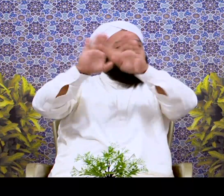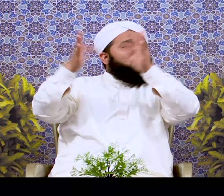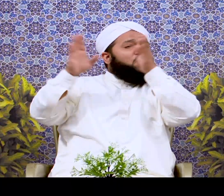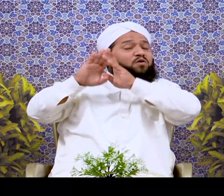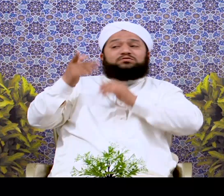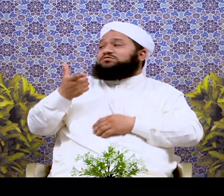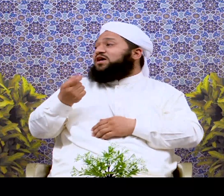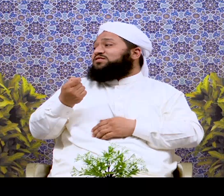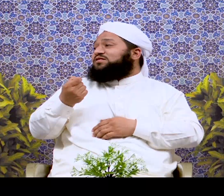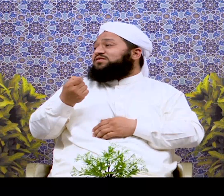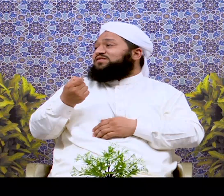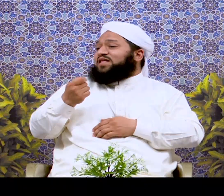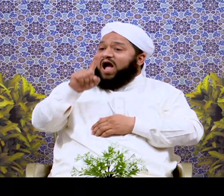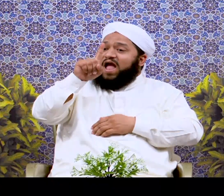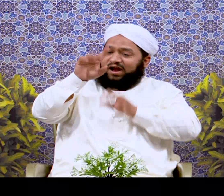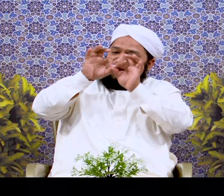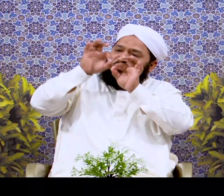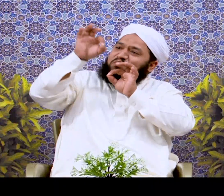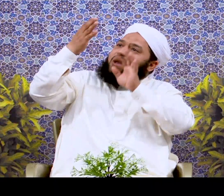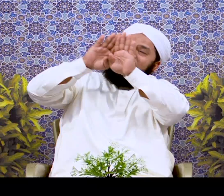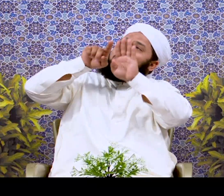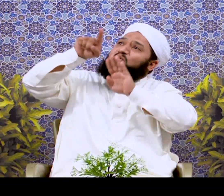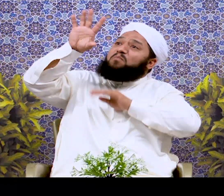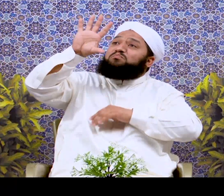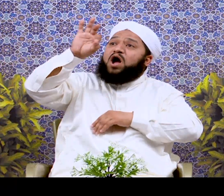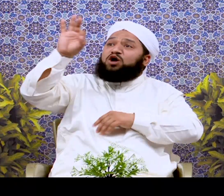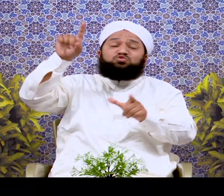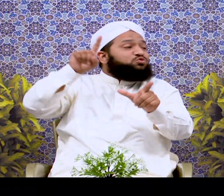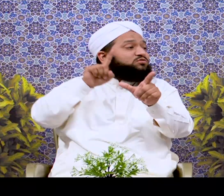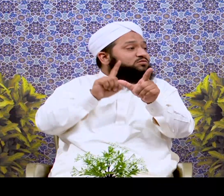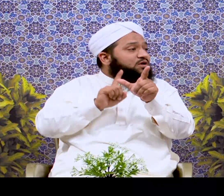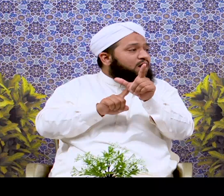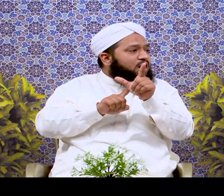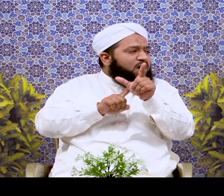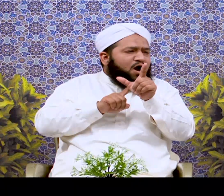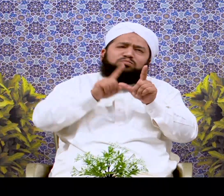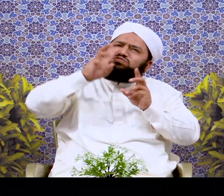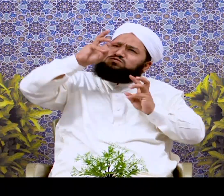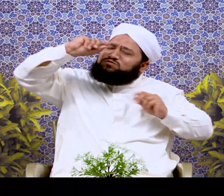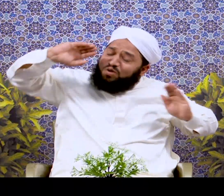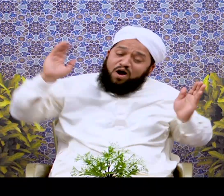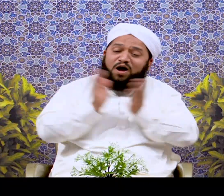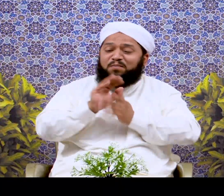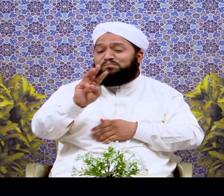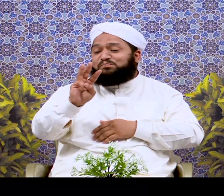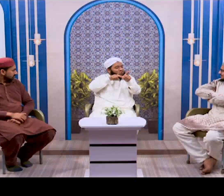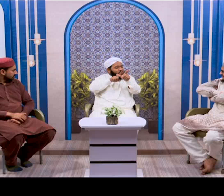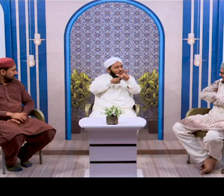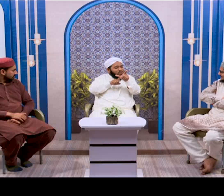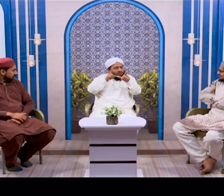سے دوسرے حجاب تک 500 سال کا فاصلہ ہے۔ یہ کل ملا کر 35,000 سال کا فاصلہ ہوا۔ 35,000 سال